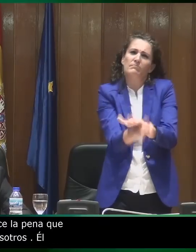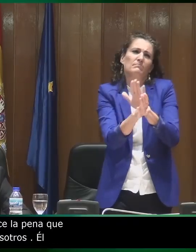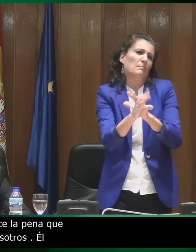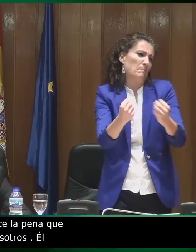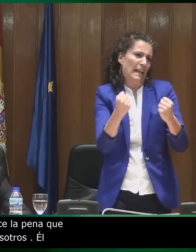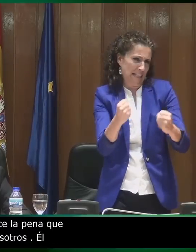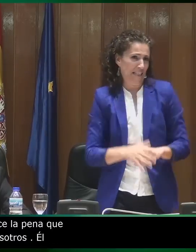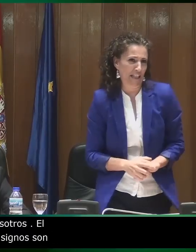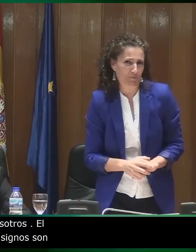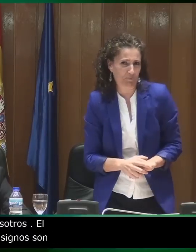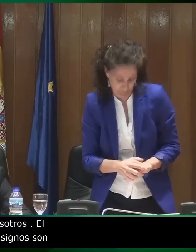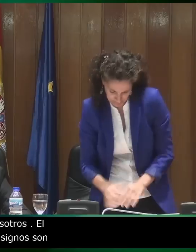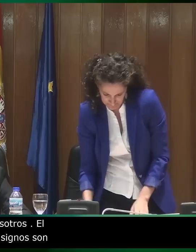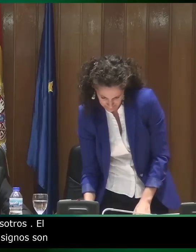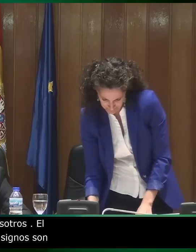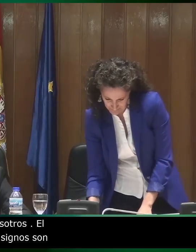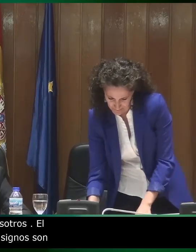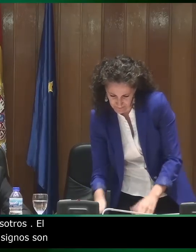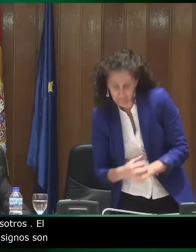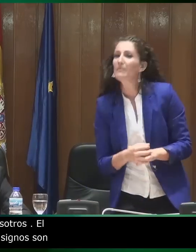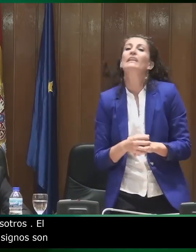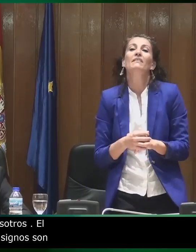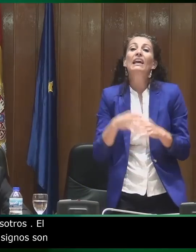Siendo lenguas minoritarias van a resistir.